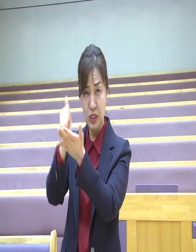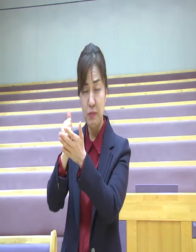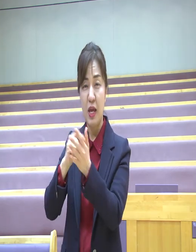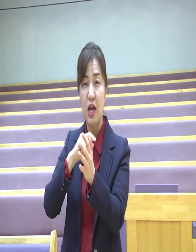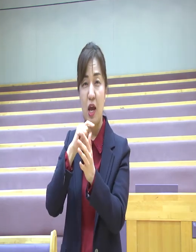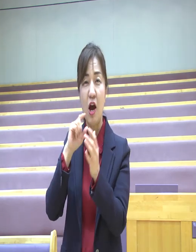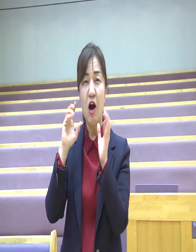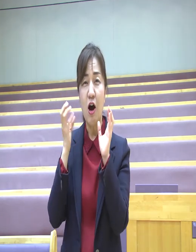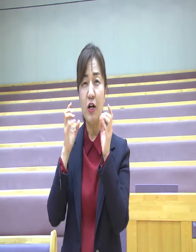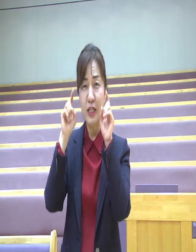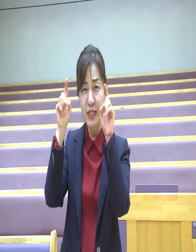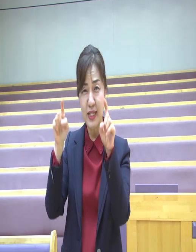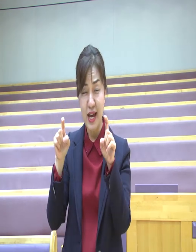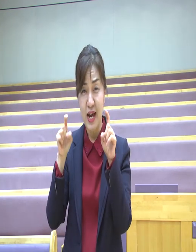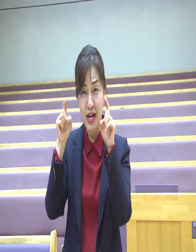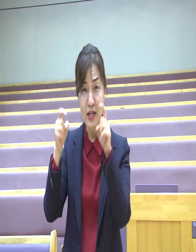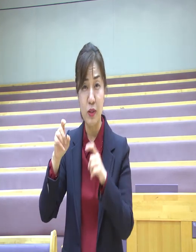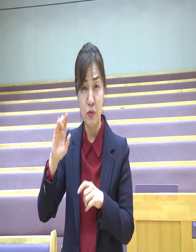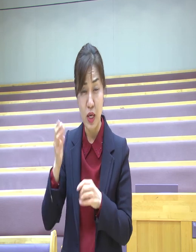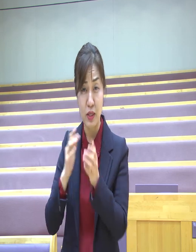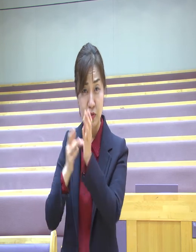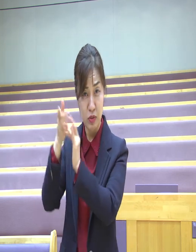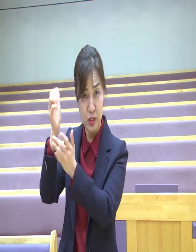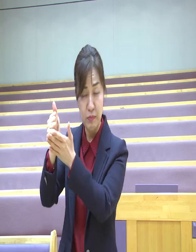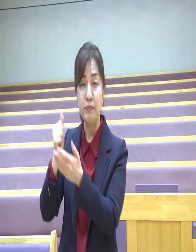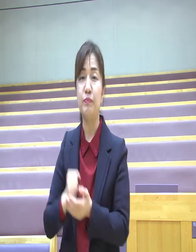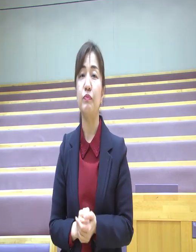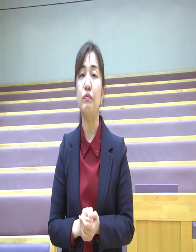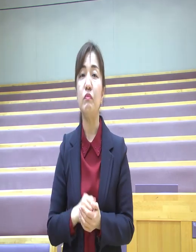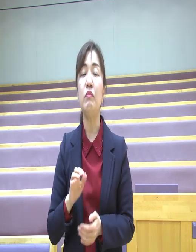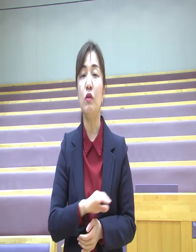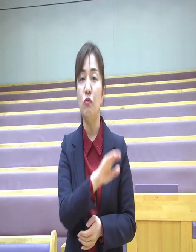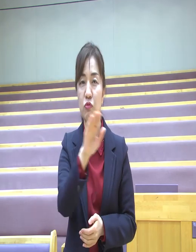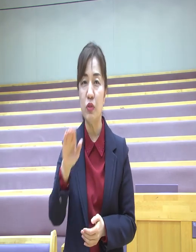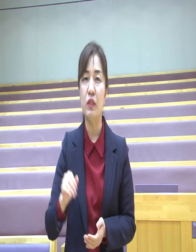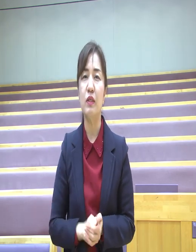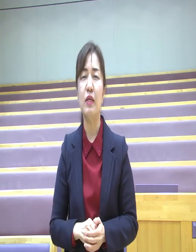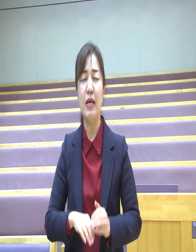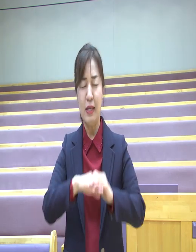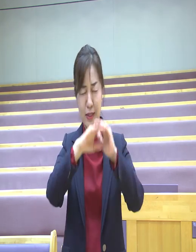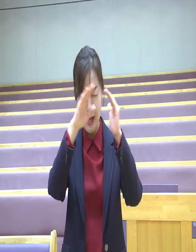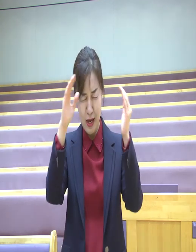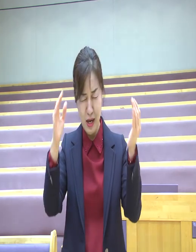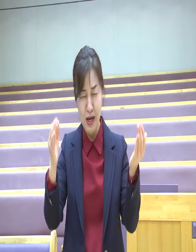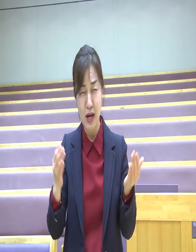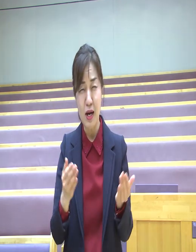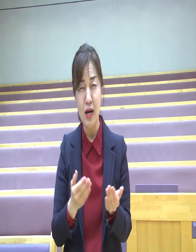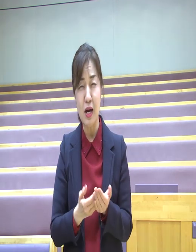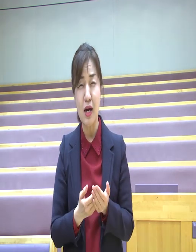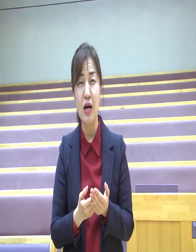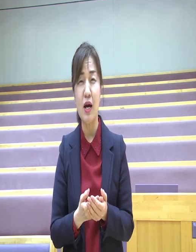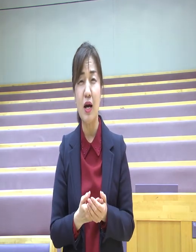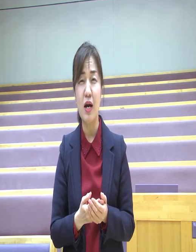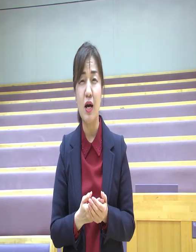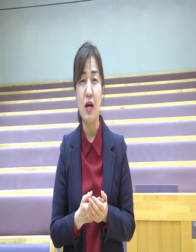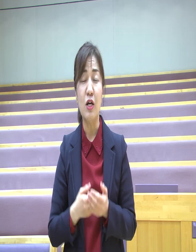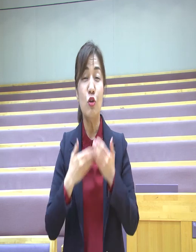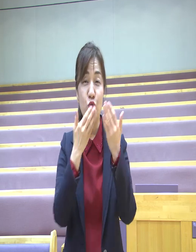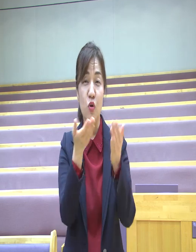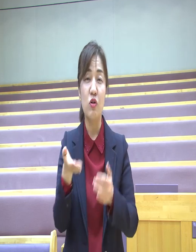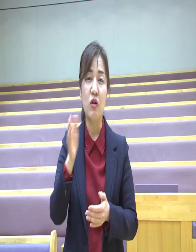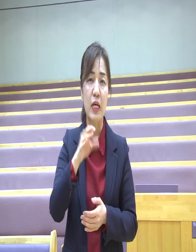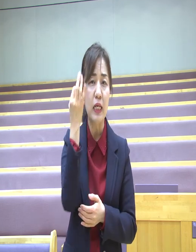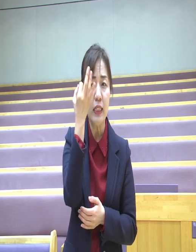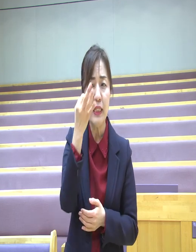유월절이 어린 양이 되셨던 것입니다. 그러나 이와 같은 은혜는 모두에게 주어졌지만 그 사실을